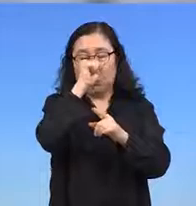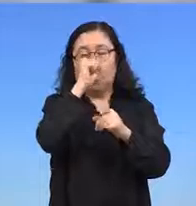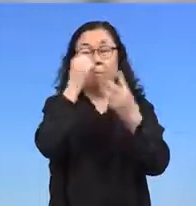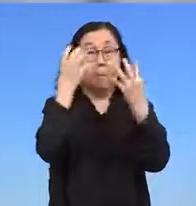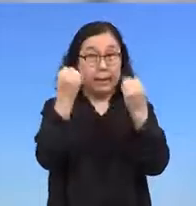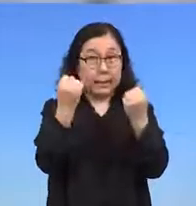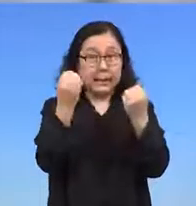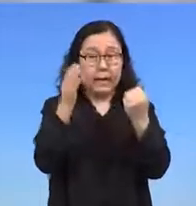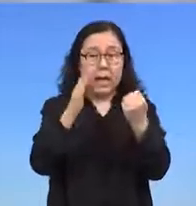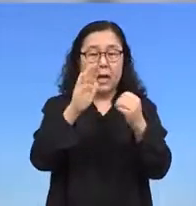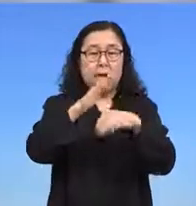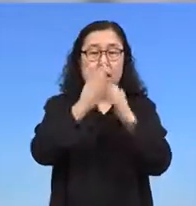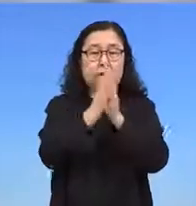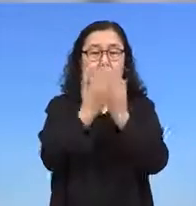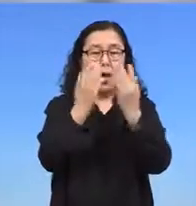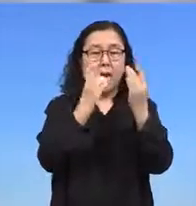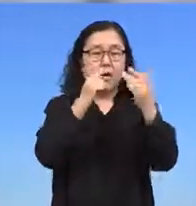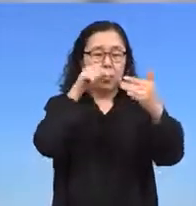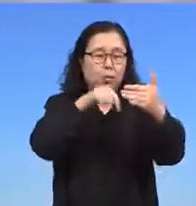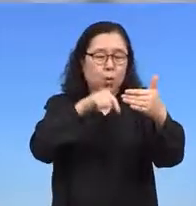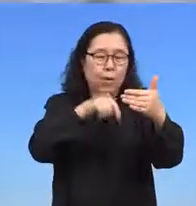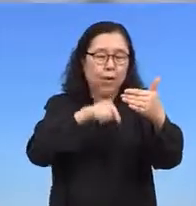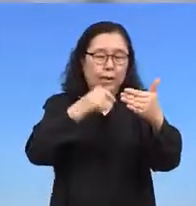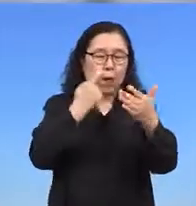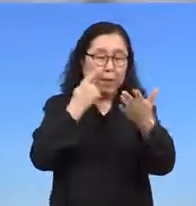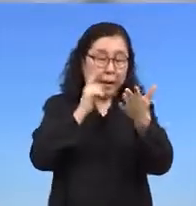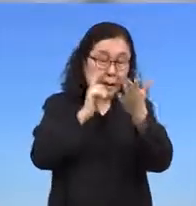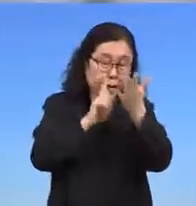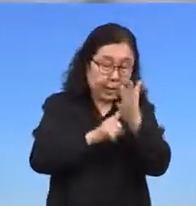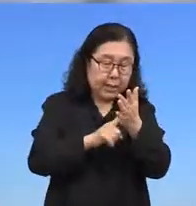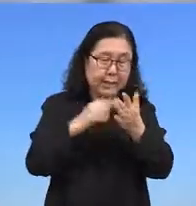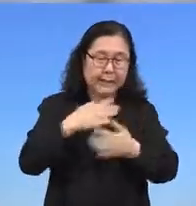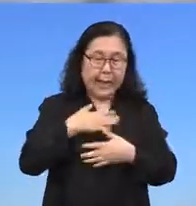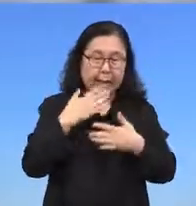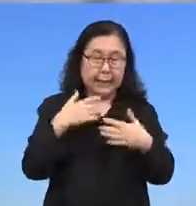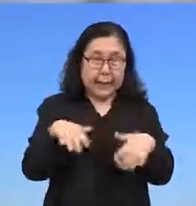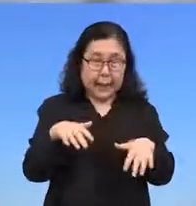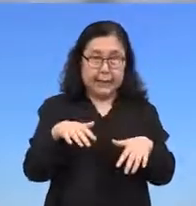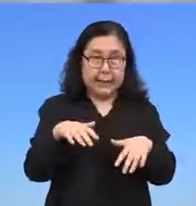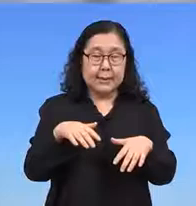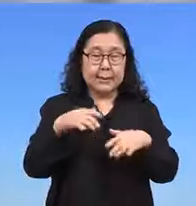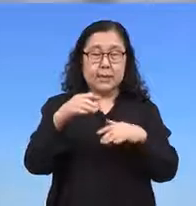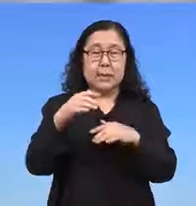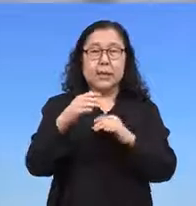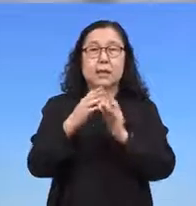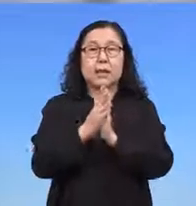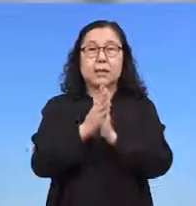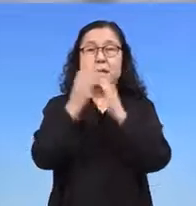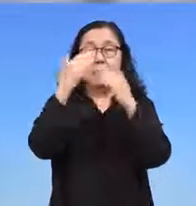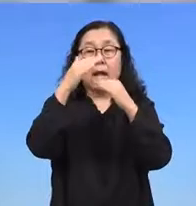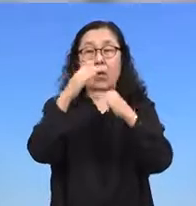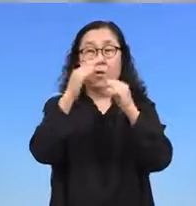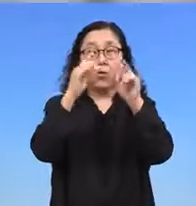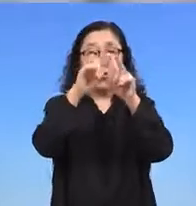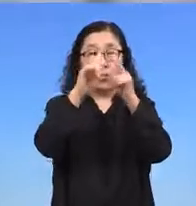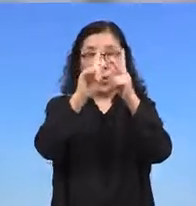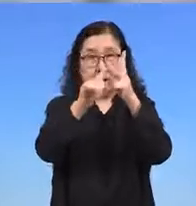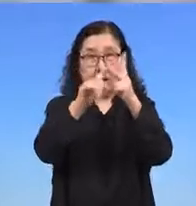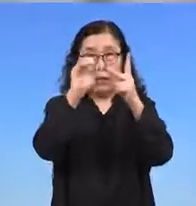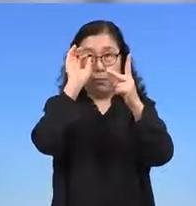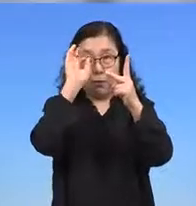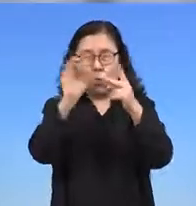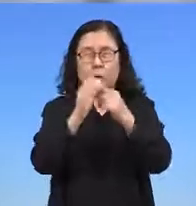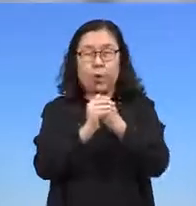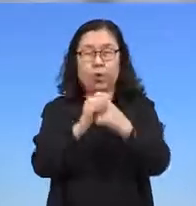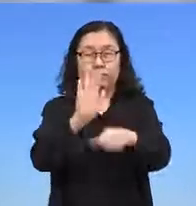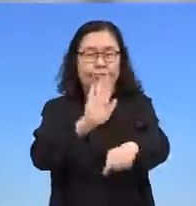많은 분이지만요, 오늘 본문에서 발견되는 그 약점 2가지를 제가 좀 보면서 우리들이